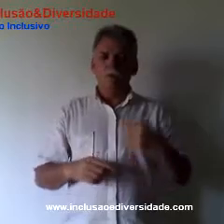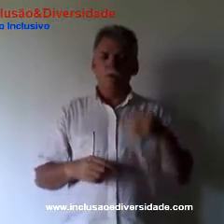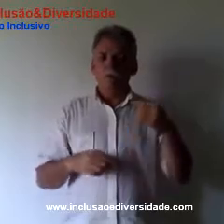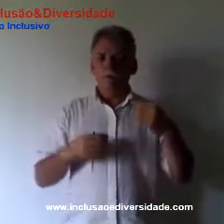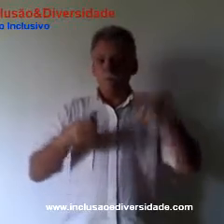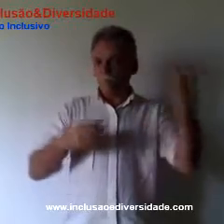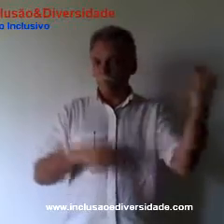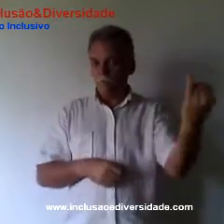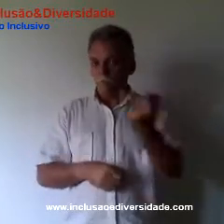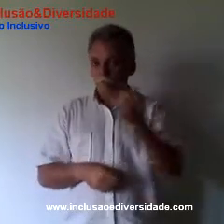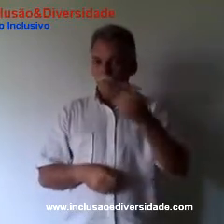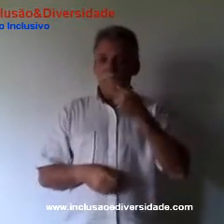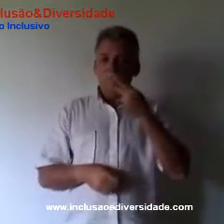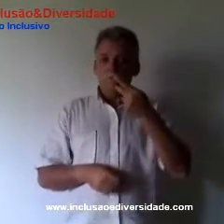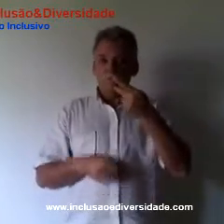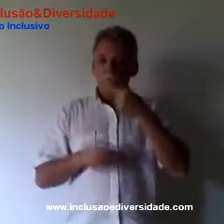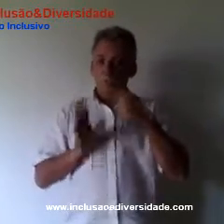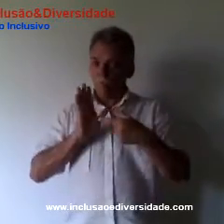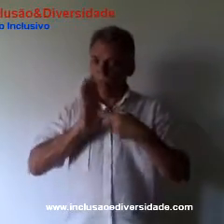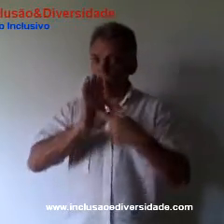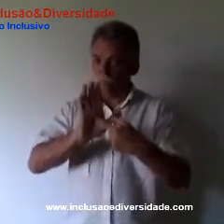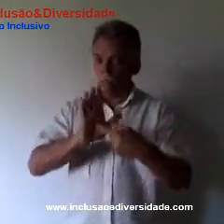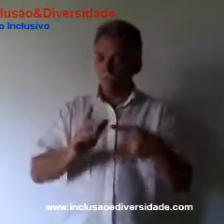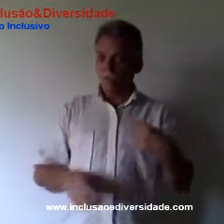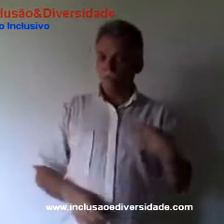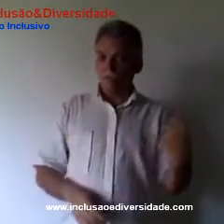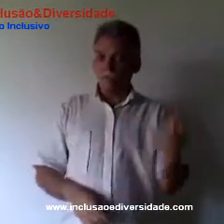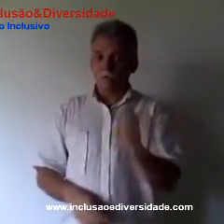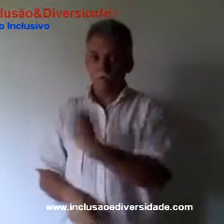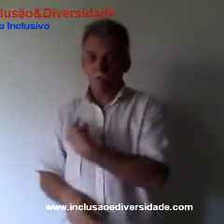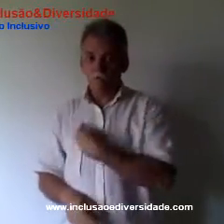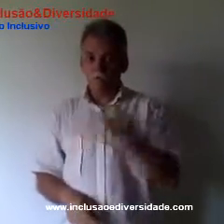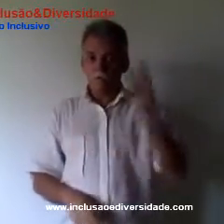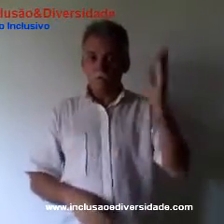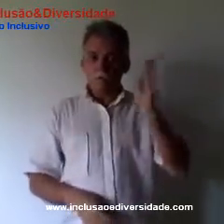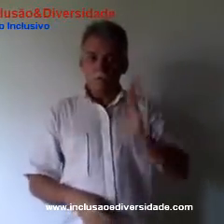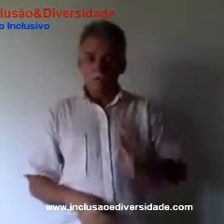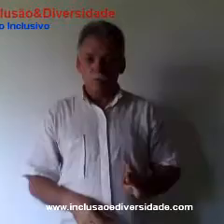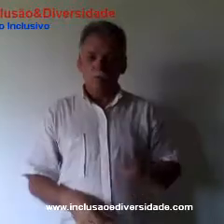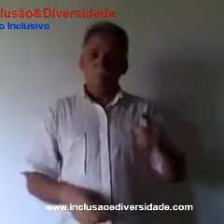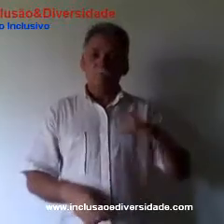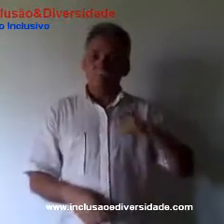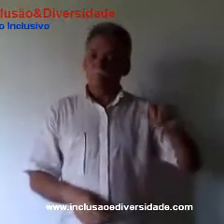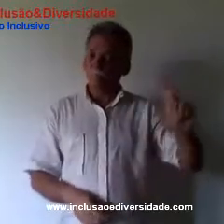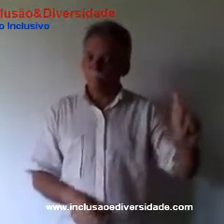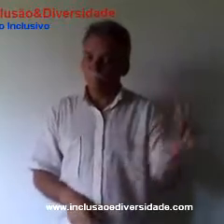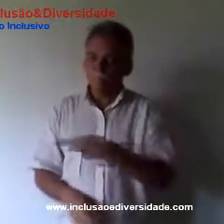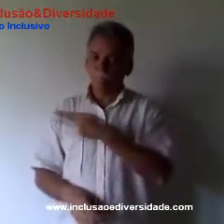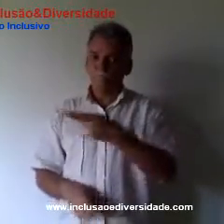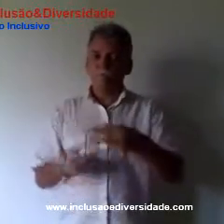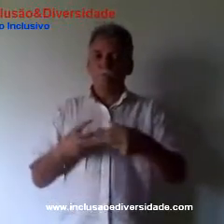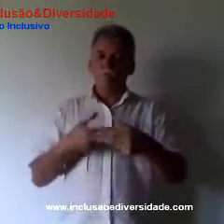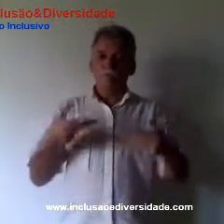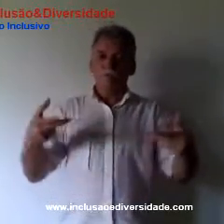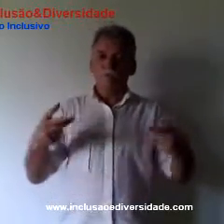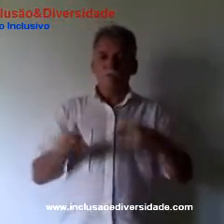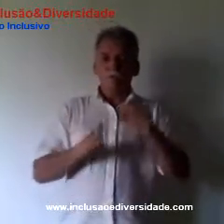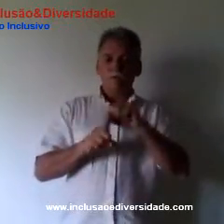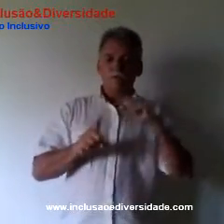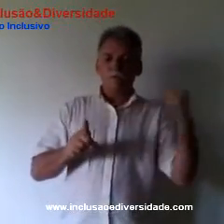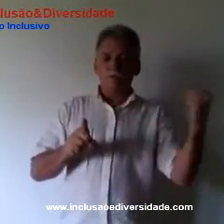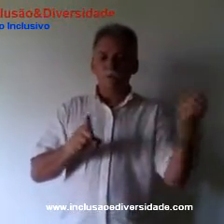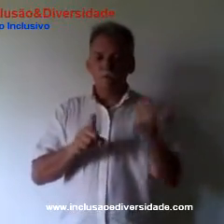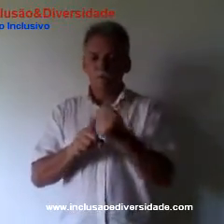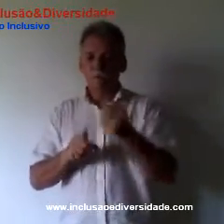importante frisar que no nosso Brasil, cada região tem suas peculiaridades. Essa relação